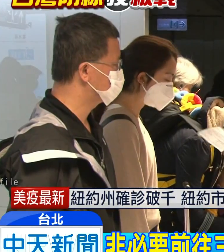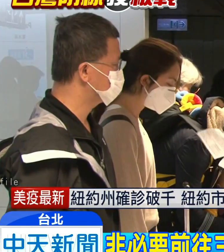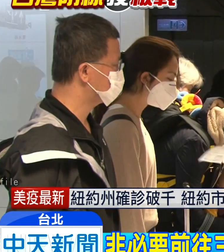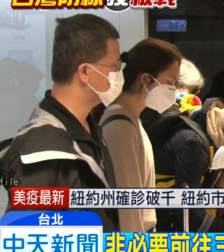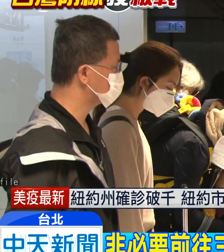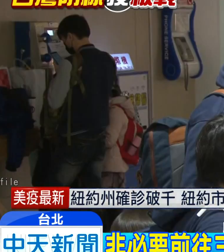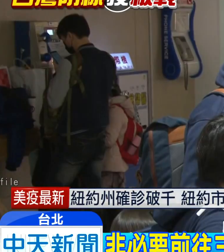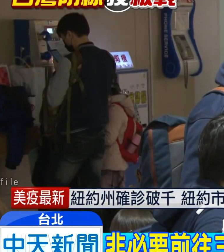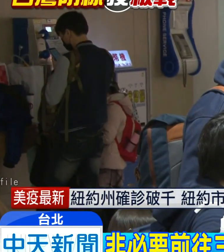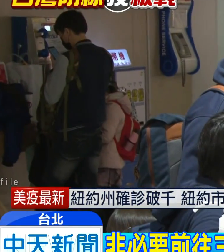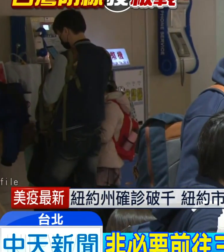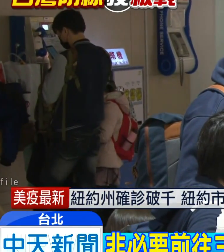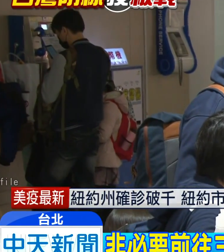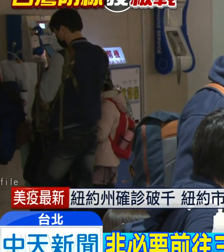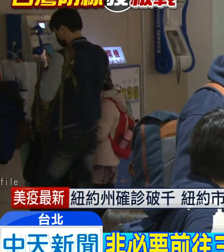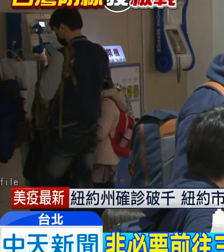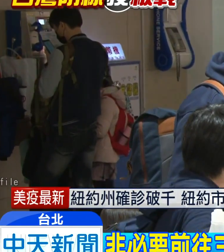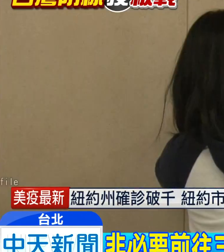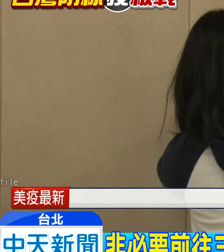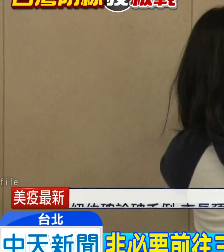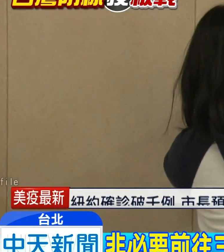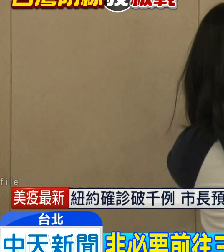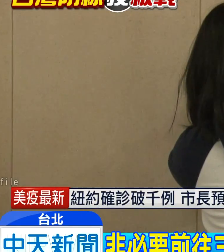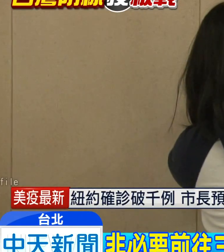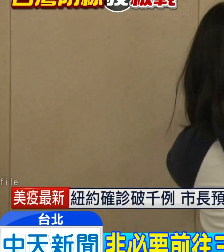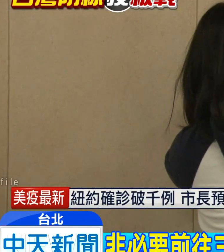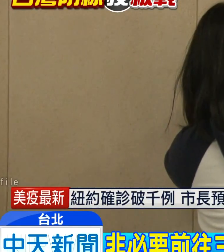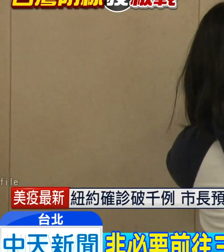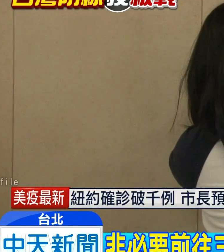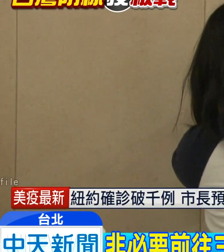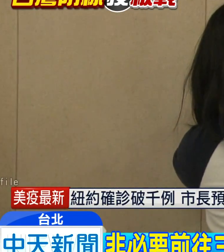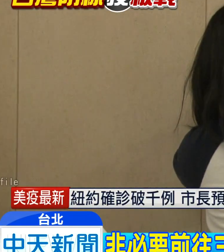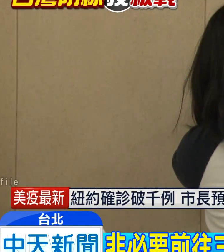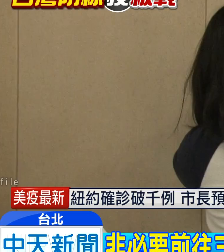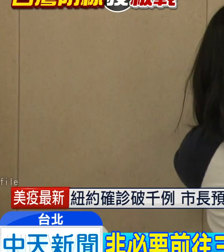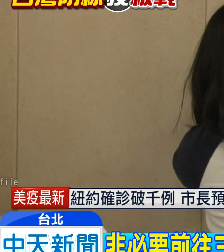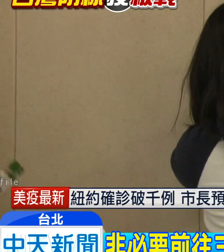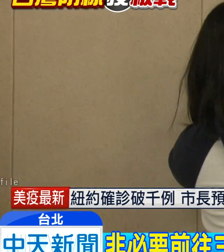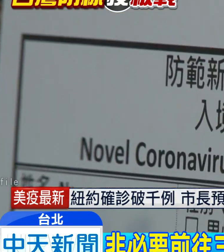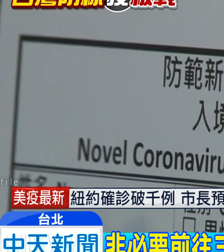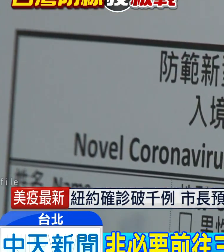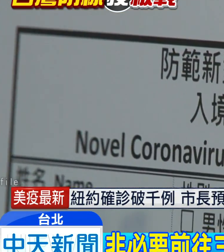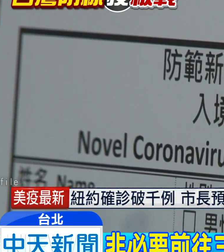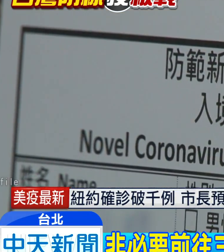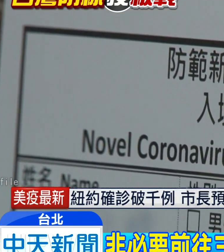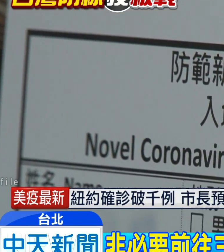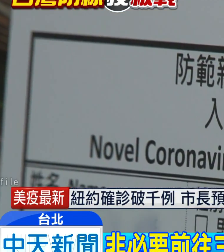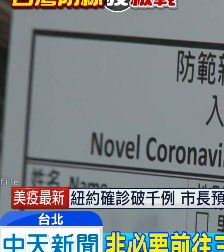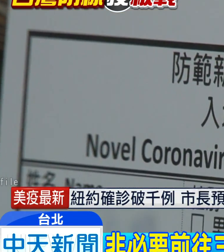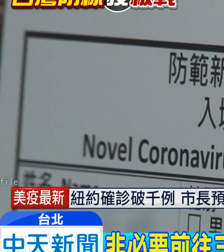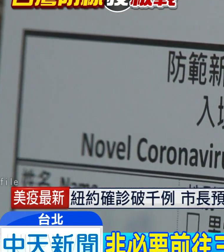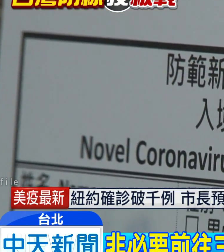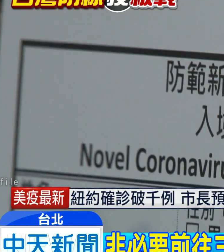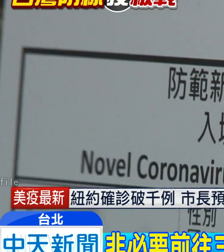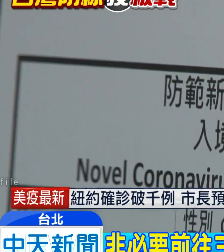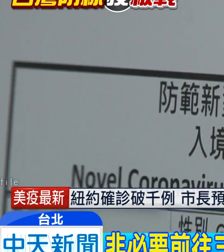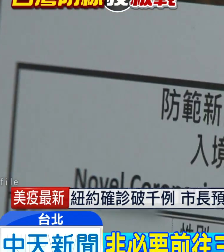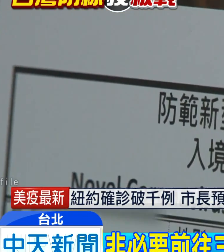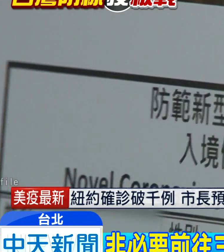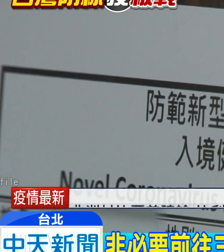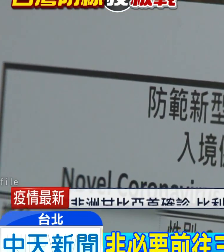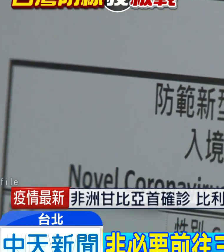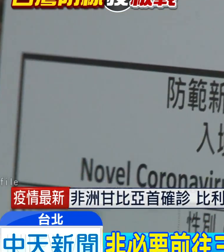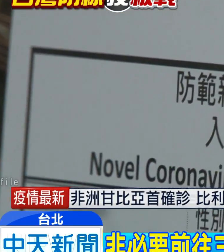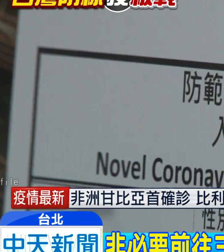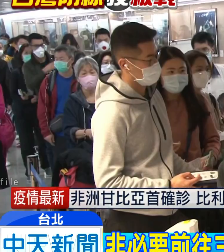定都已经在流程中，近期就会公告规费和规范。随着疫情升级，加上境外一路确诊暴增，指挥中心也